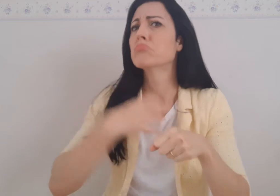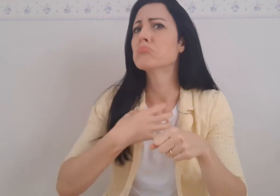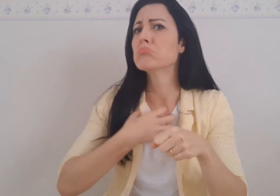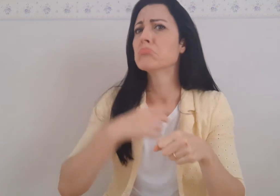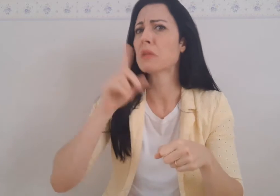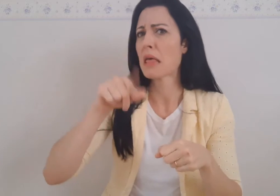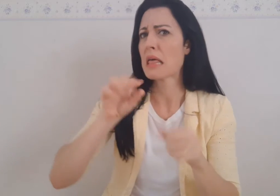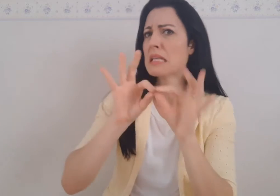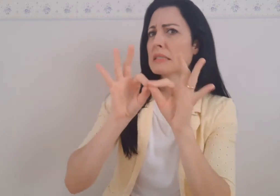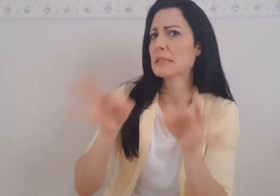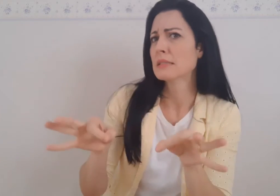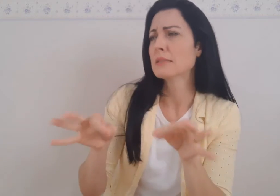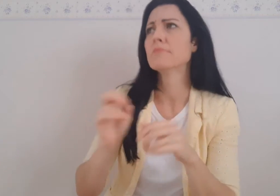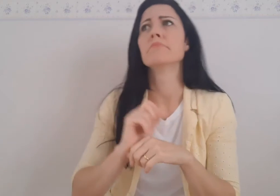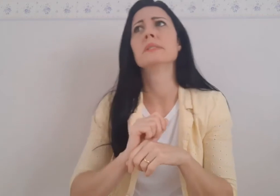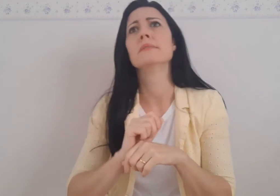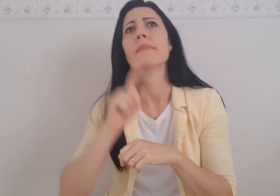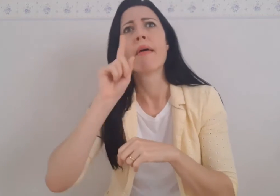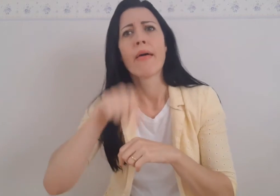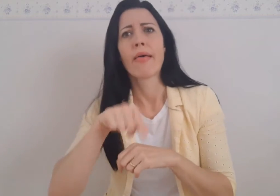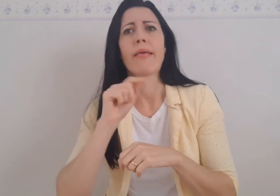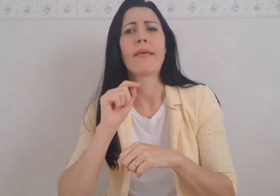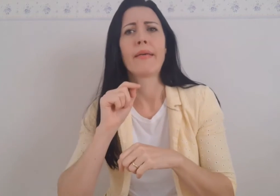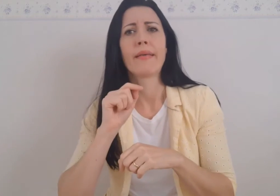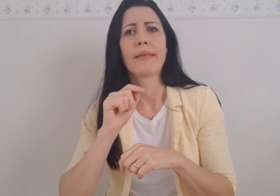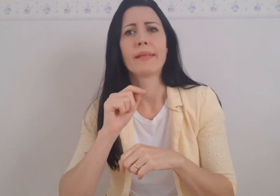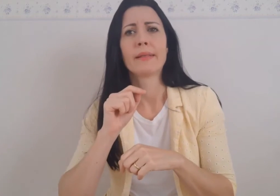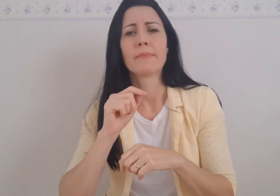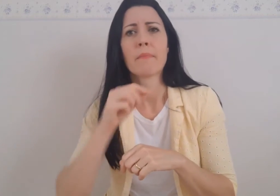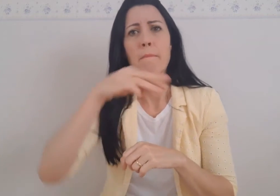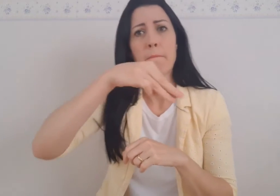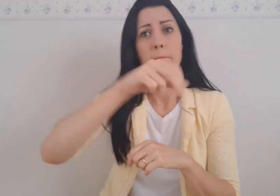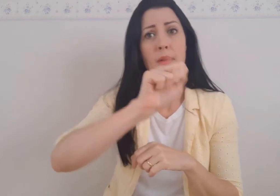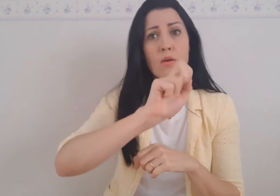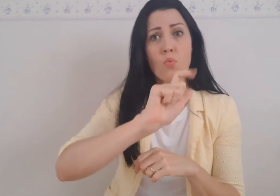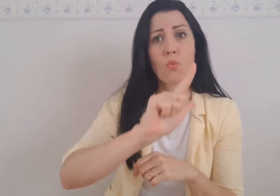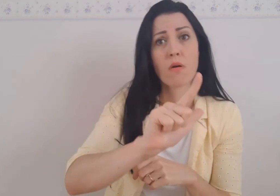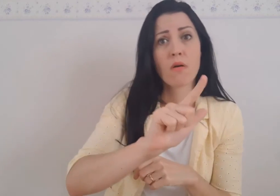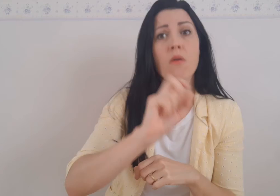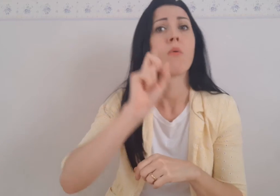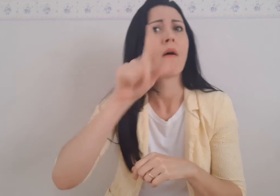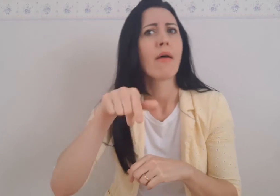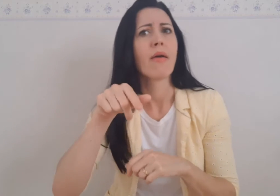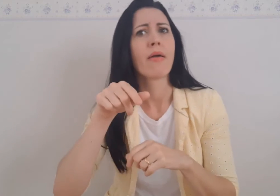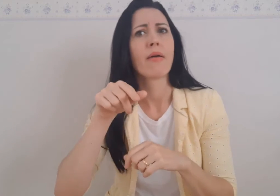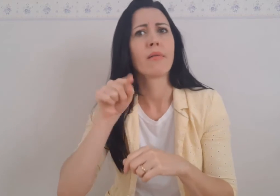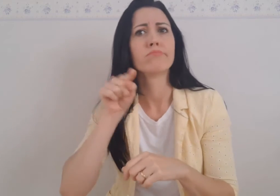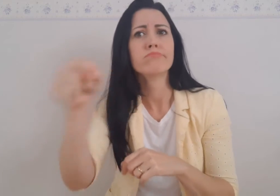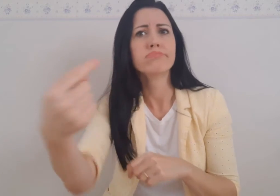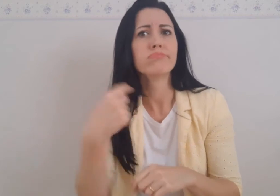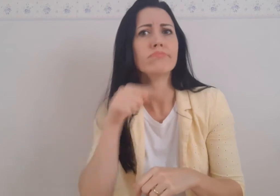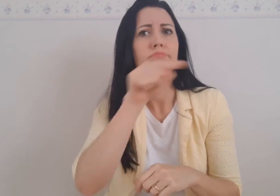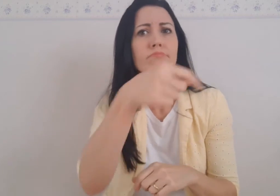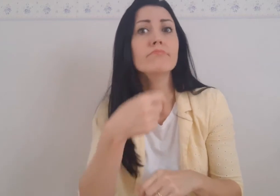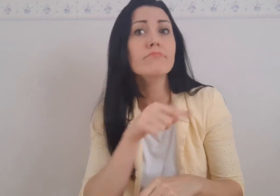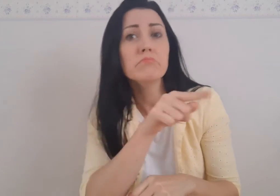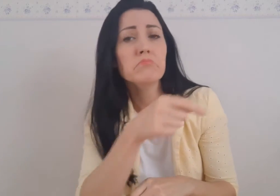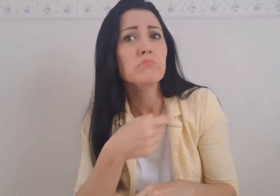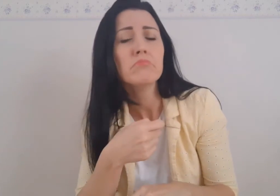é. Se ele é simples, se ele é manual, se ele é